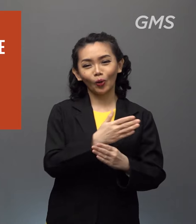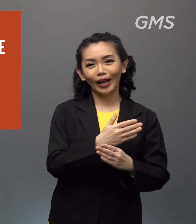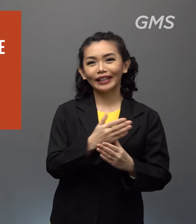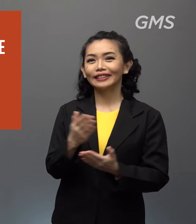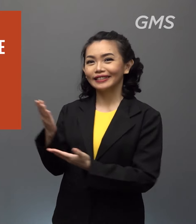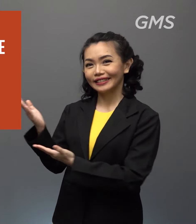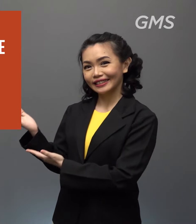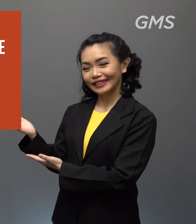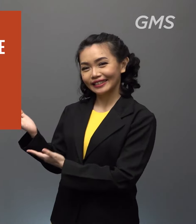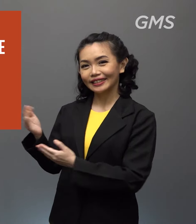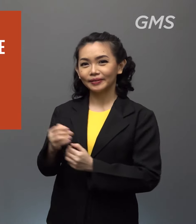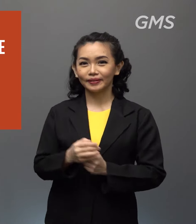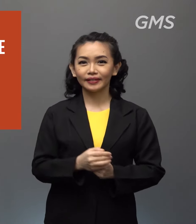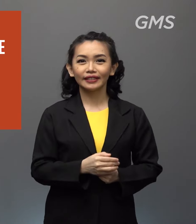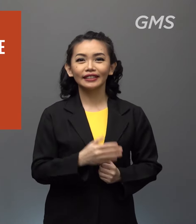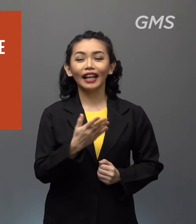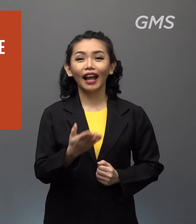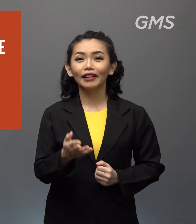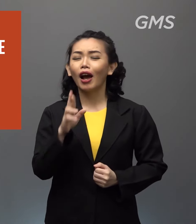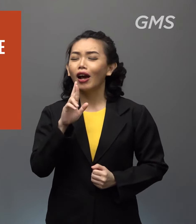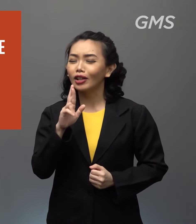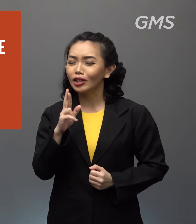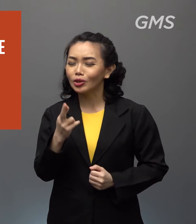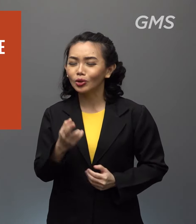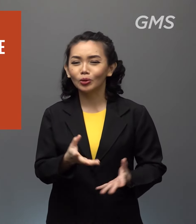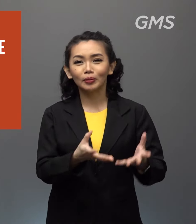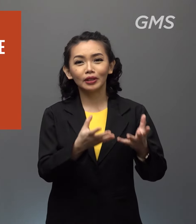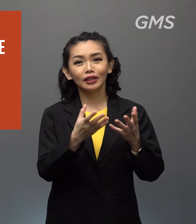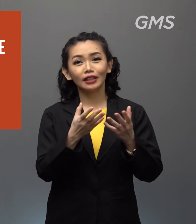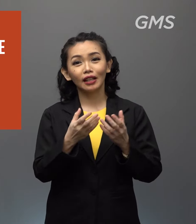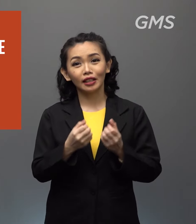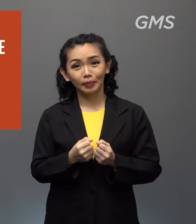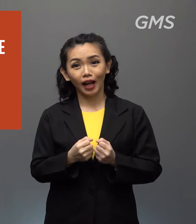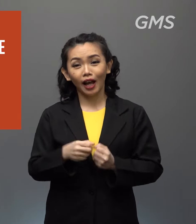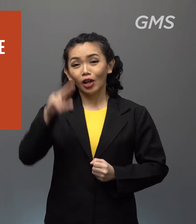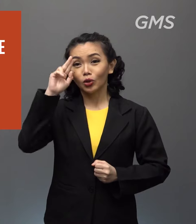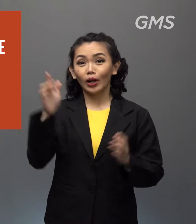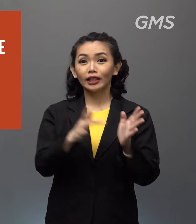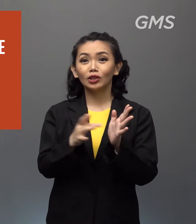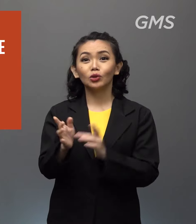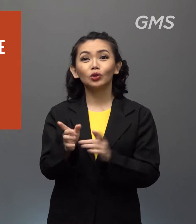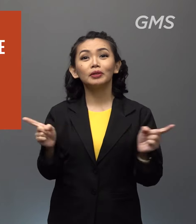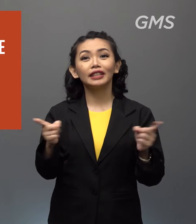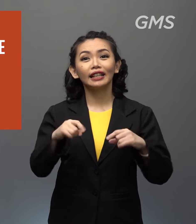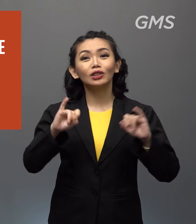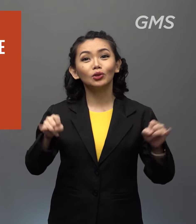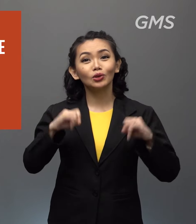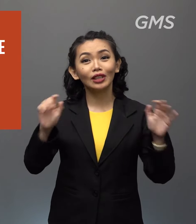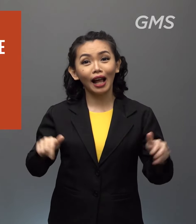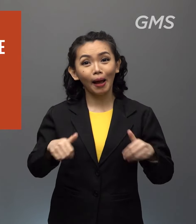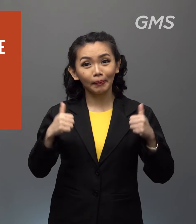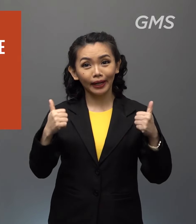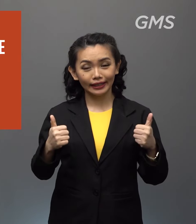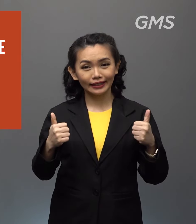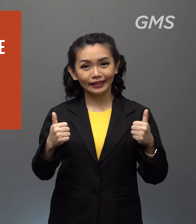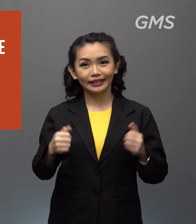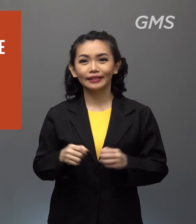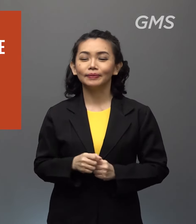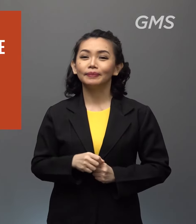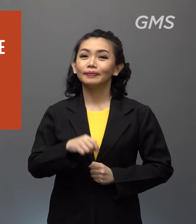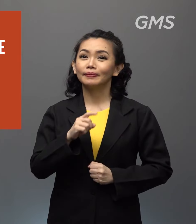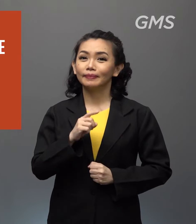gms.church/connect, yaitu bagi Anda yang rindu untuk menerima Yesus sebagai Tuhan dan Juru Selamat pribadi Anda. Bagi Anda yang rindu